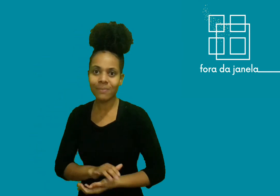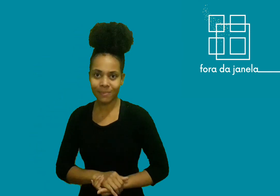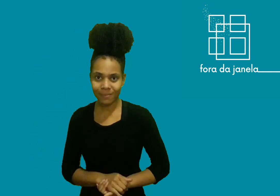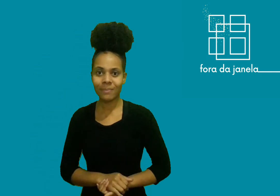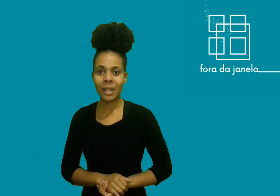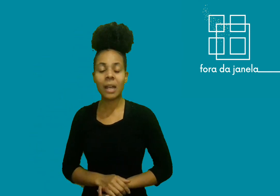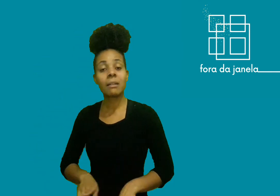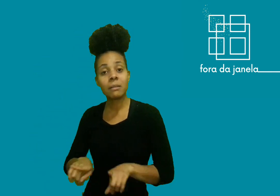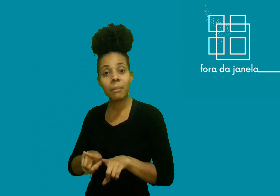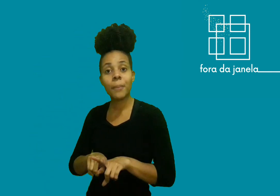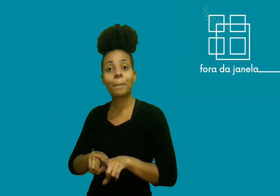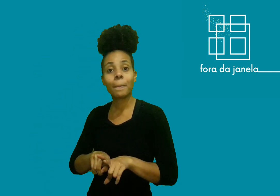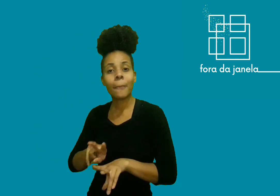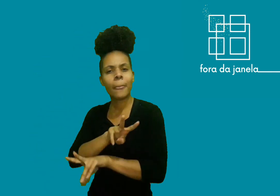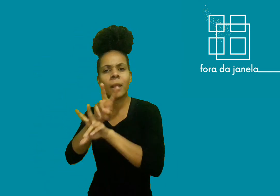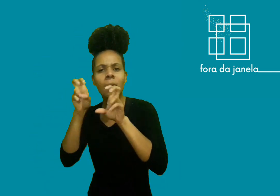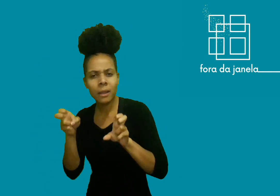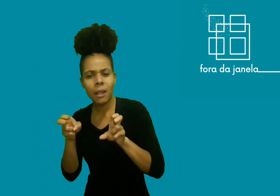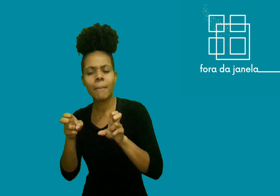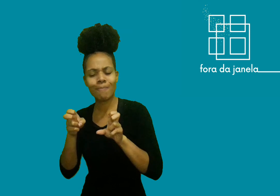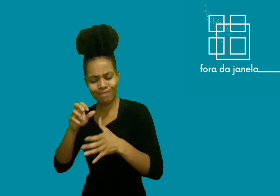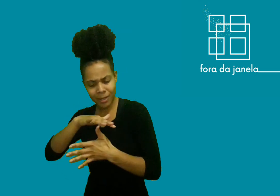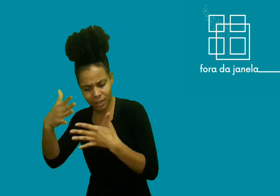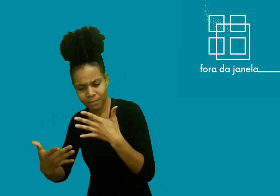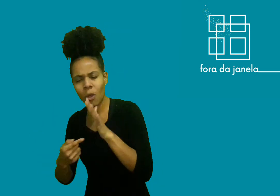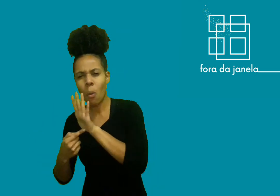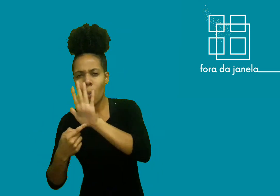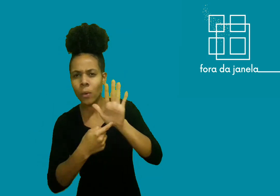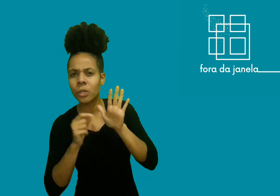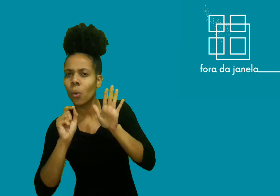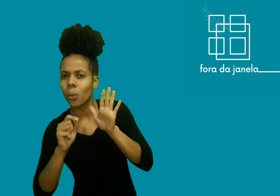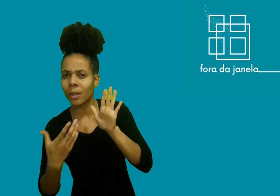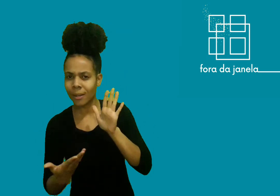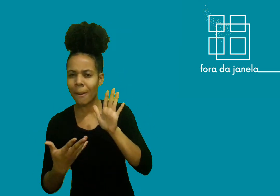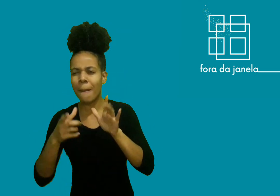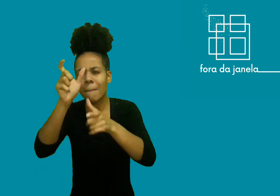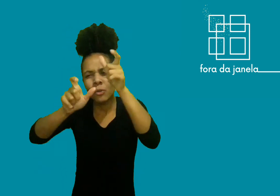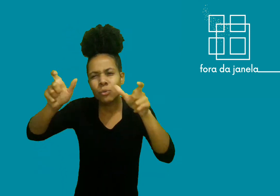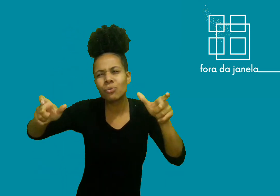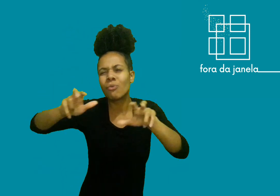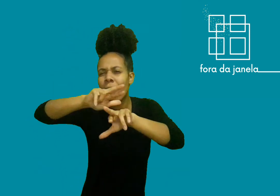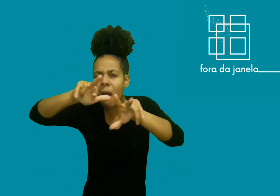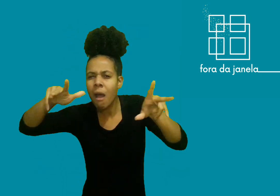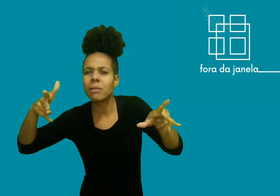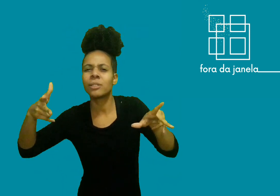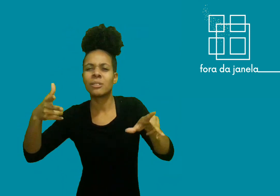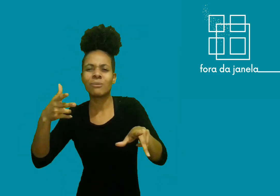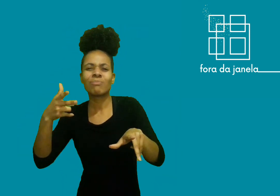reconhecidas. A propósito, eu gostaria de trazer esse assunto à tona também, que é uma questão sobre a Libras. Né, que ainda muita